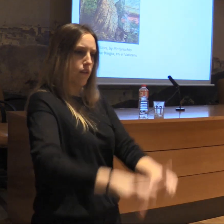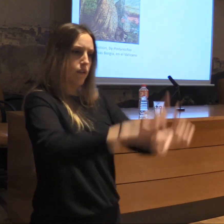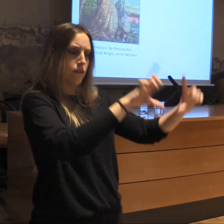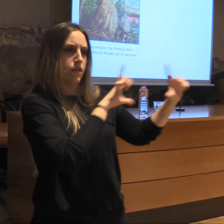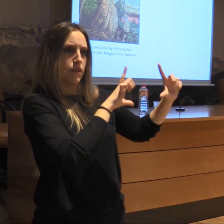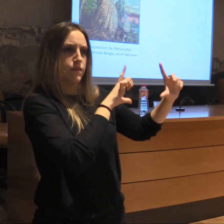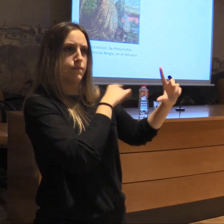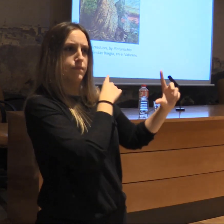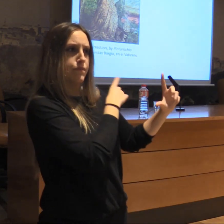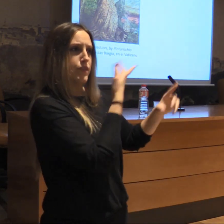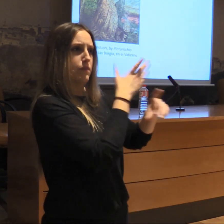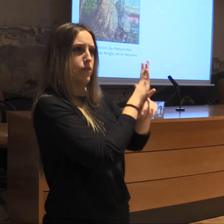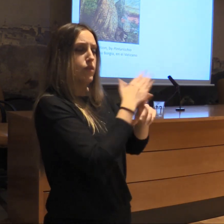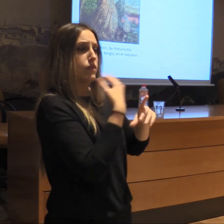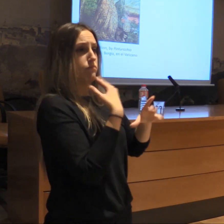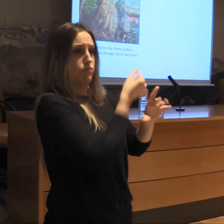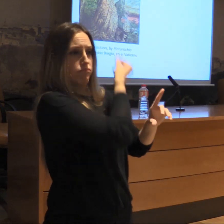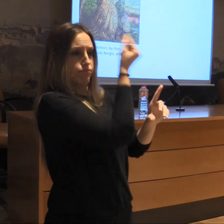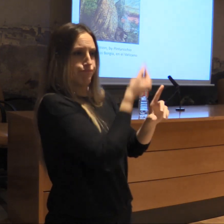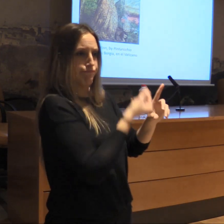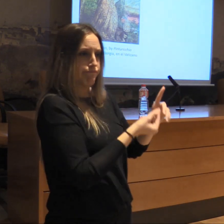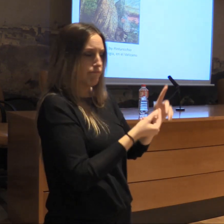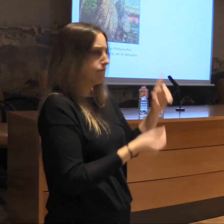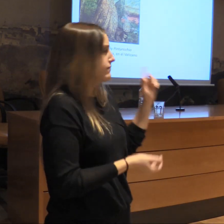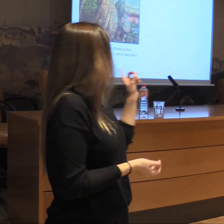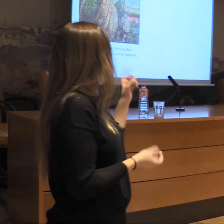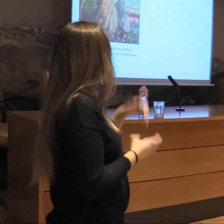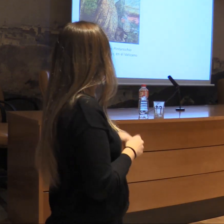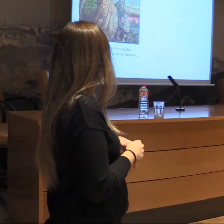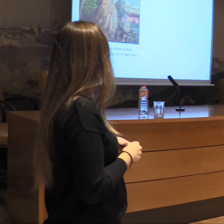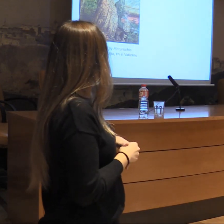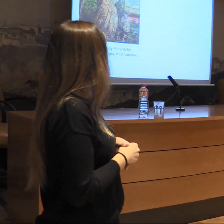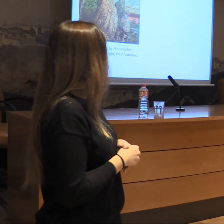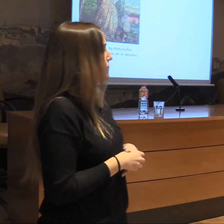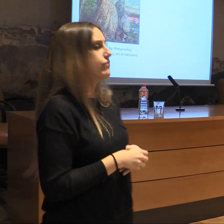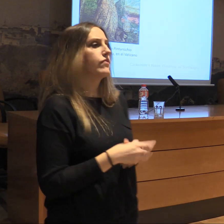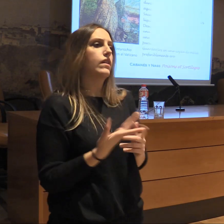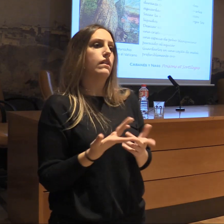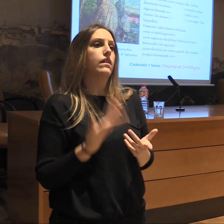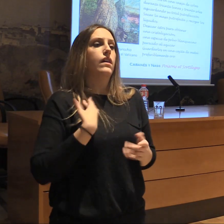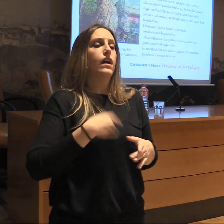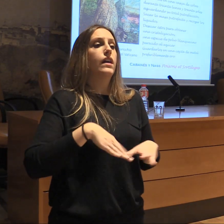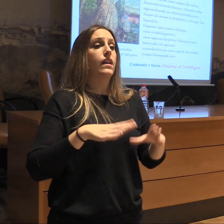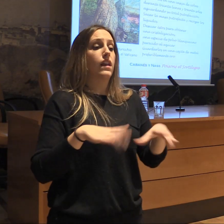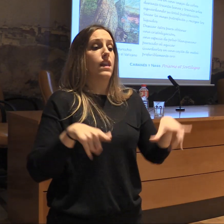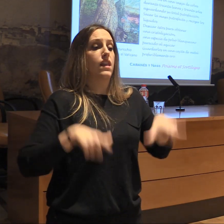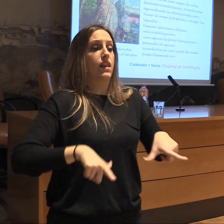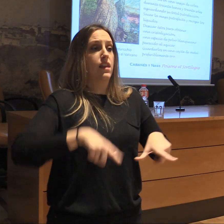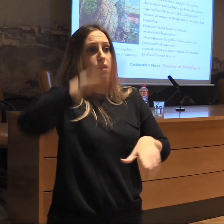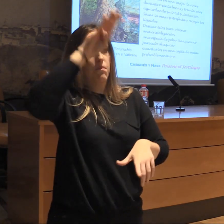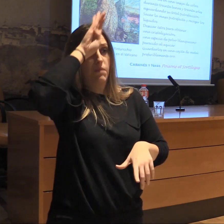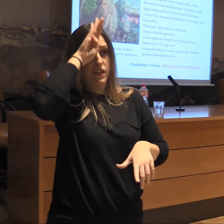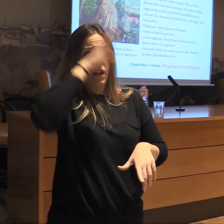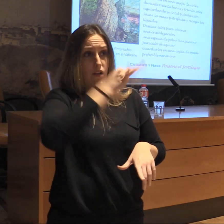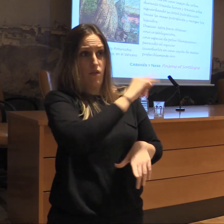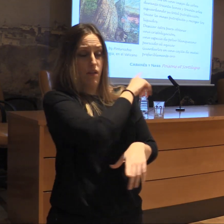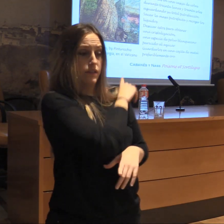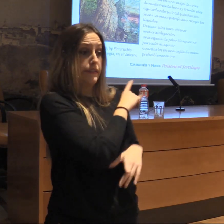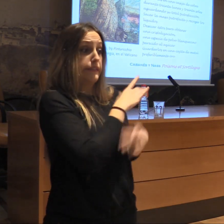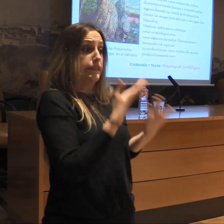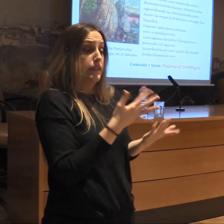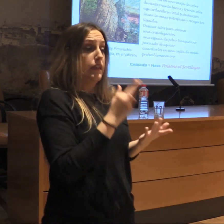es hecha por Pinturicchio, que está en las dependencias de los Borgia en el Vaticano. Y aquí tenemos una